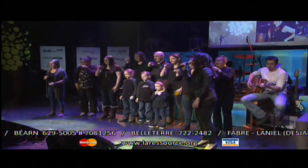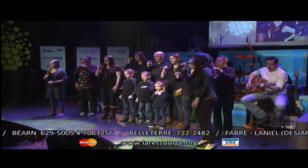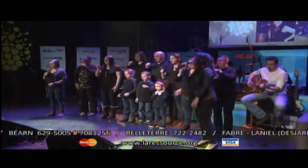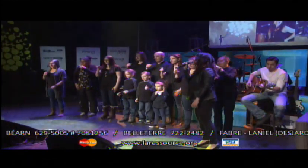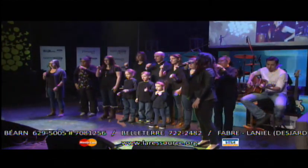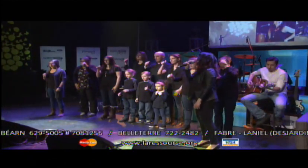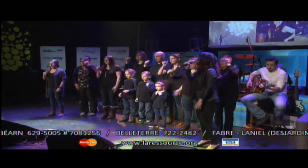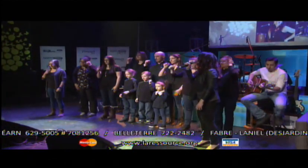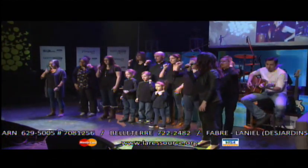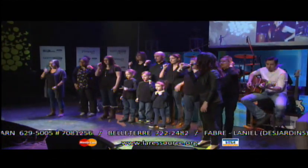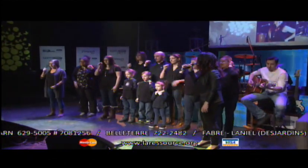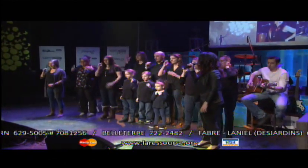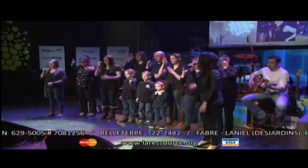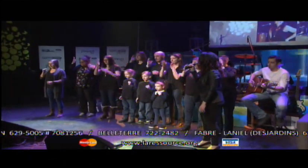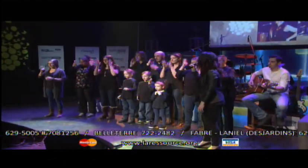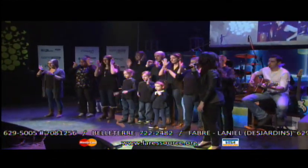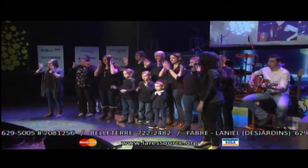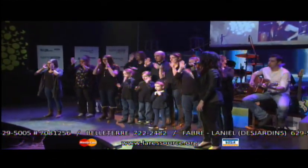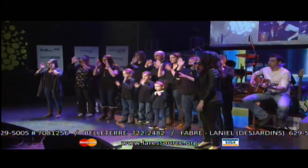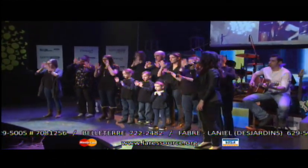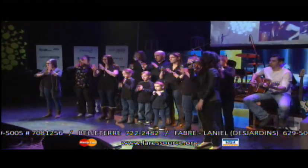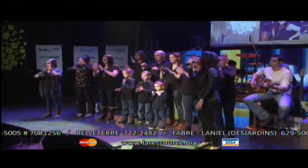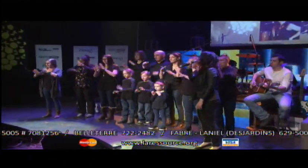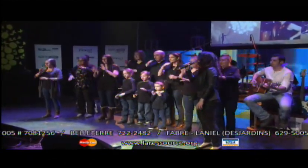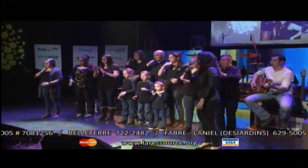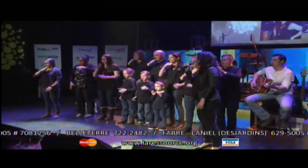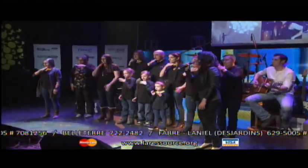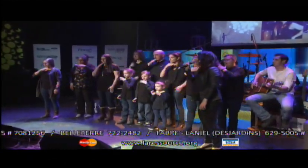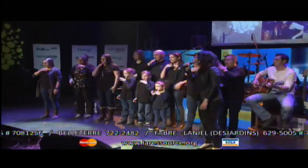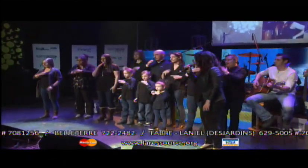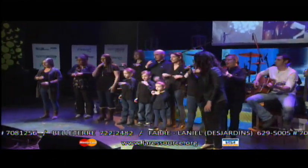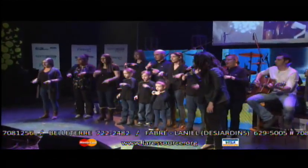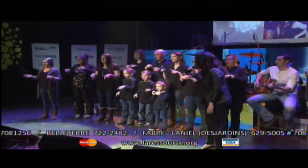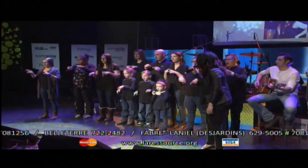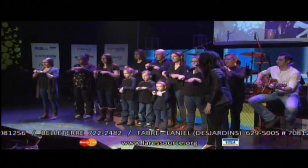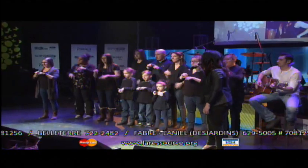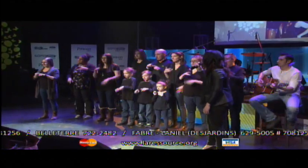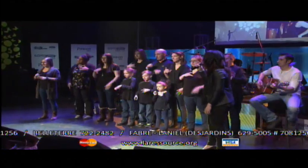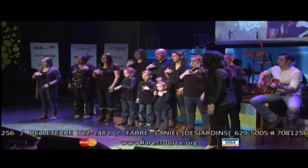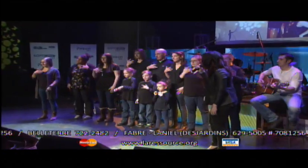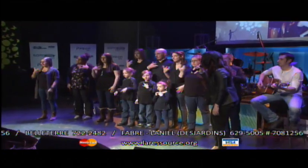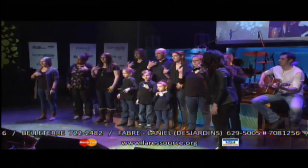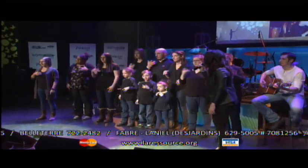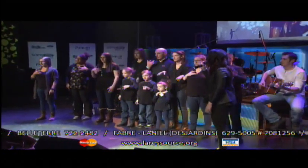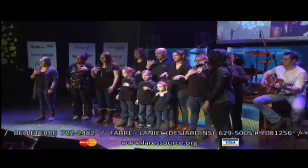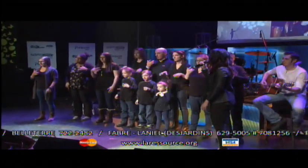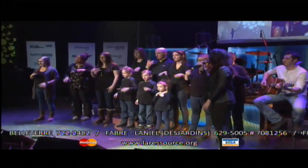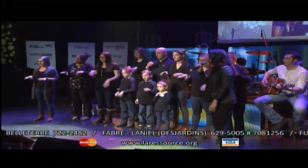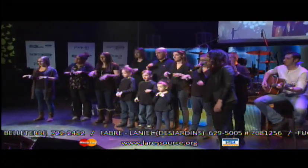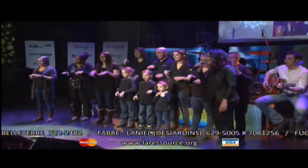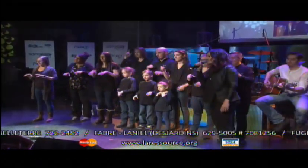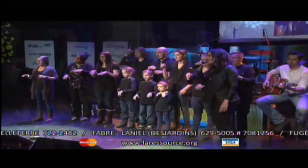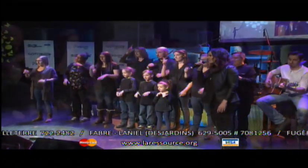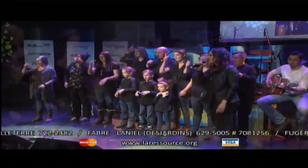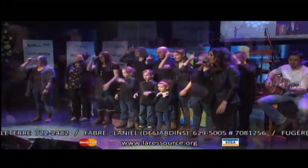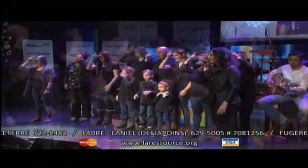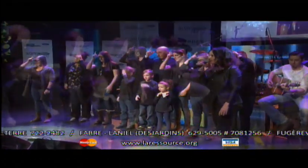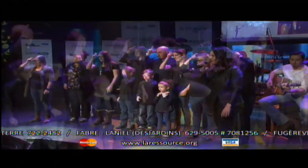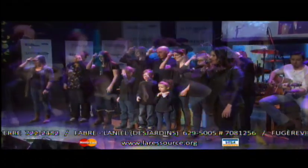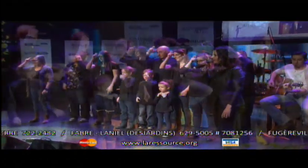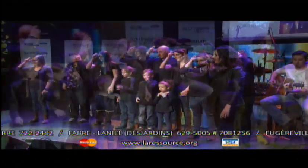Elle m'observait hier, soucieuse, troublée, ma mère, comme si elle le sentait. En fait, elle